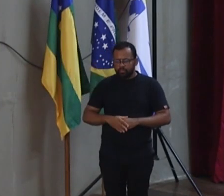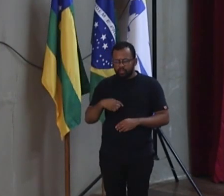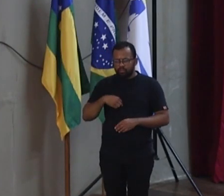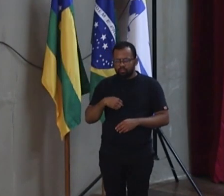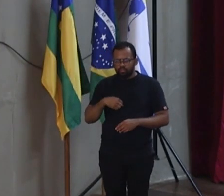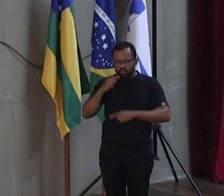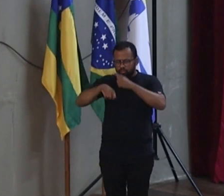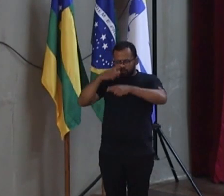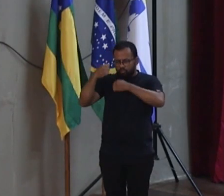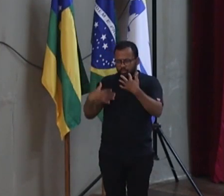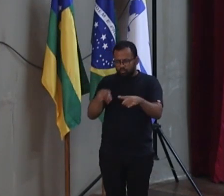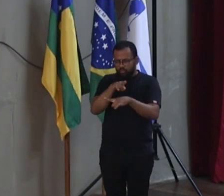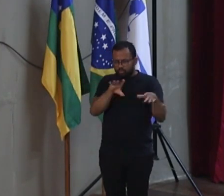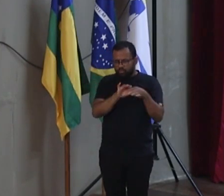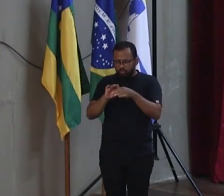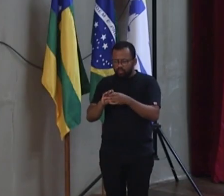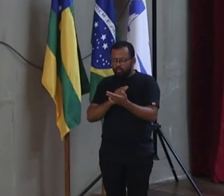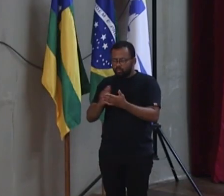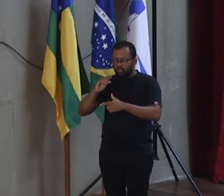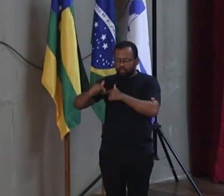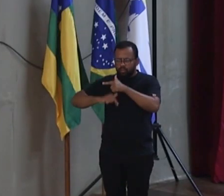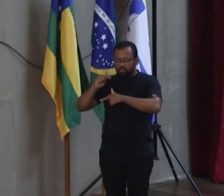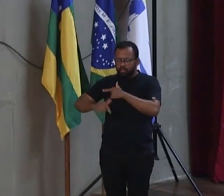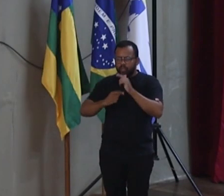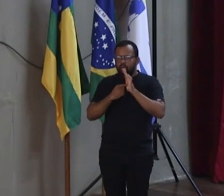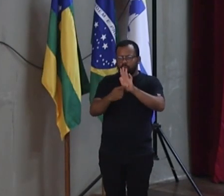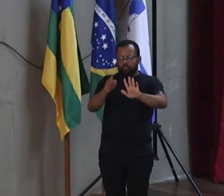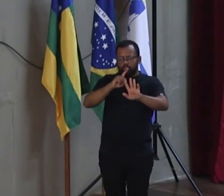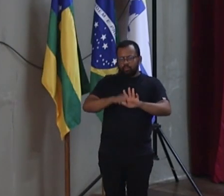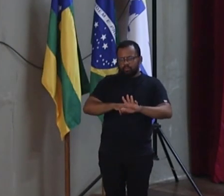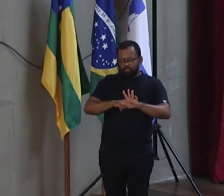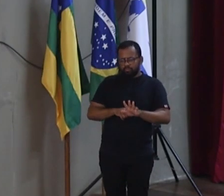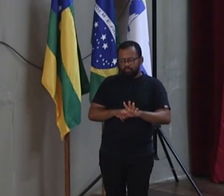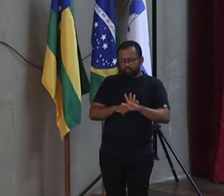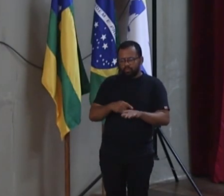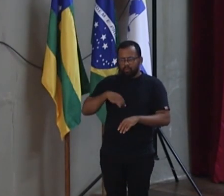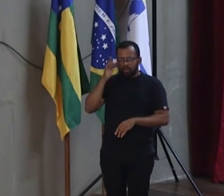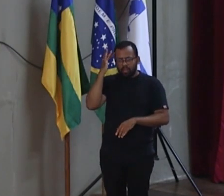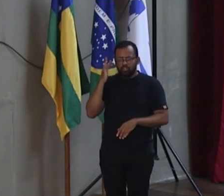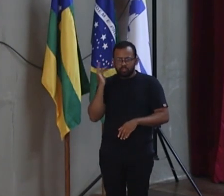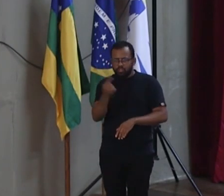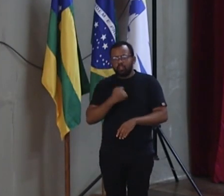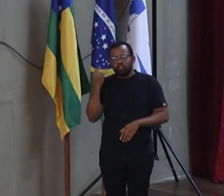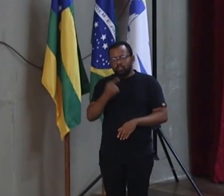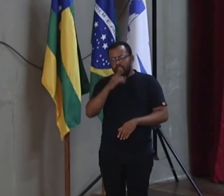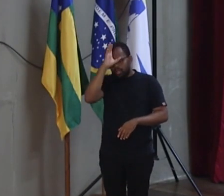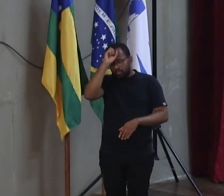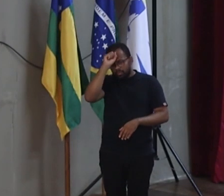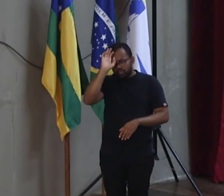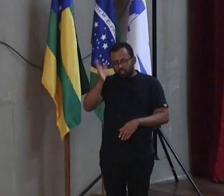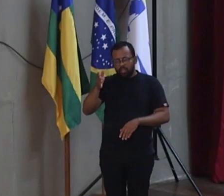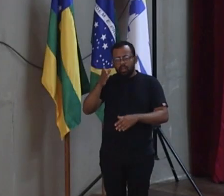isso eu vou trazer depois também, a trabalhar com metáforas, né? E acho que a gente mesmo aprendia